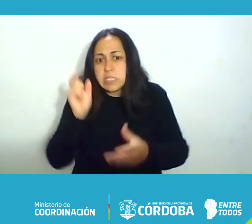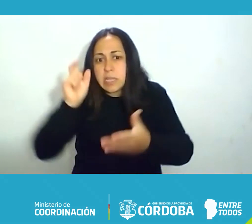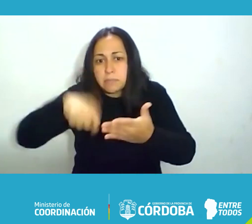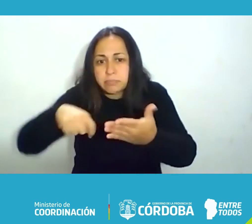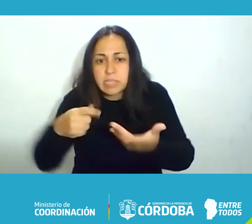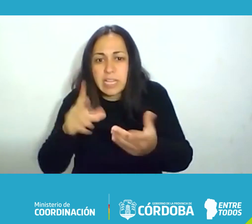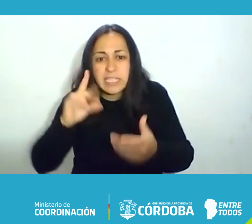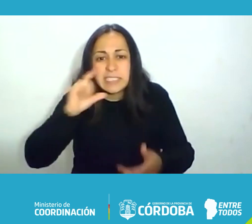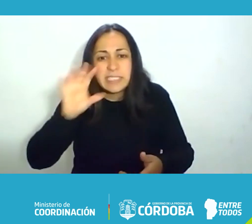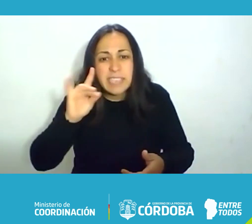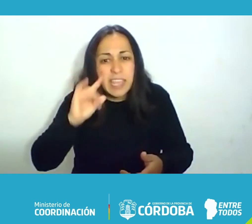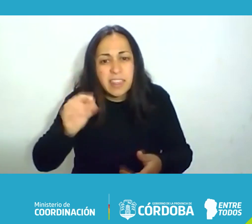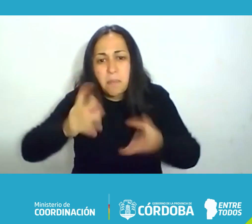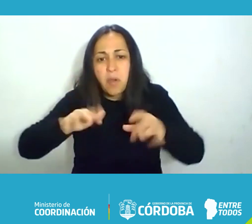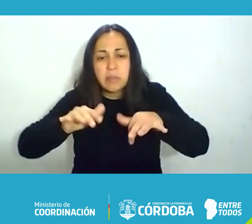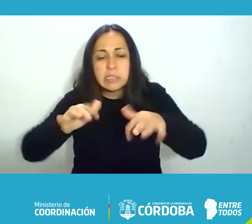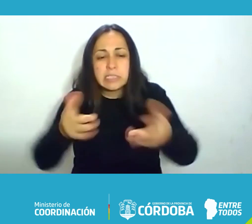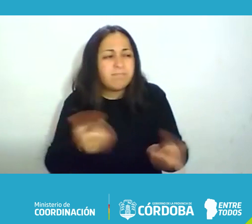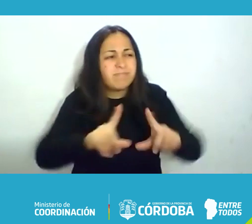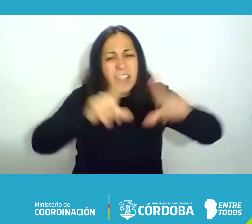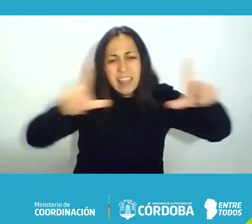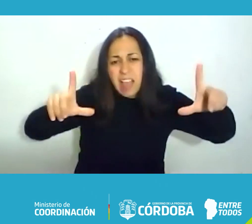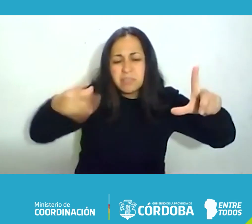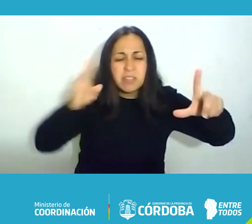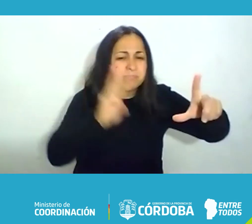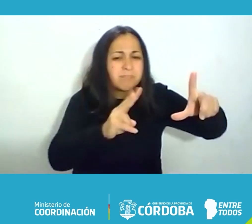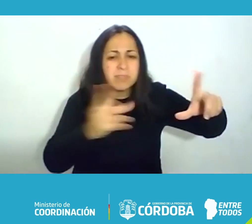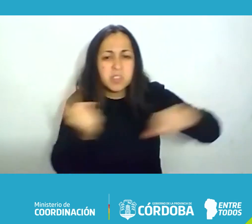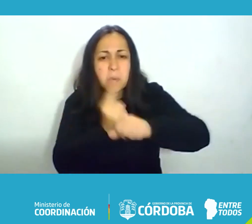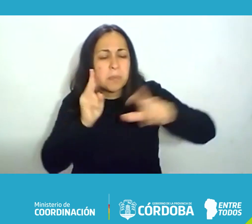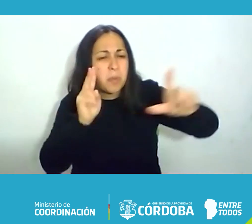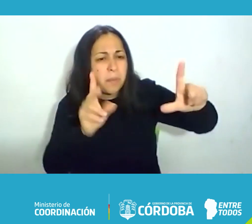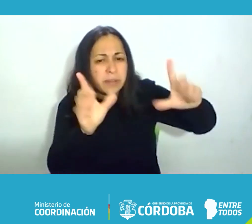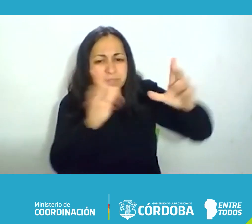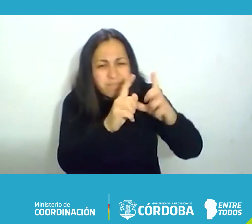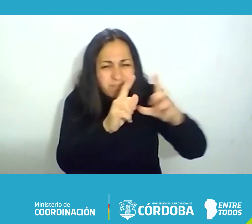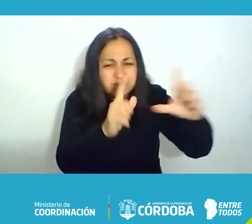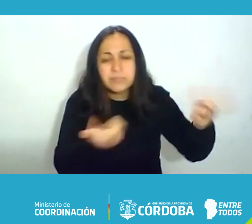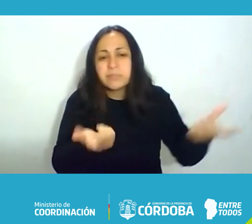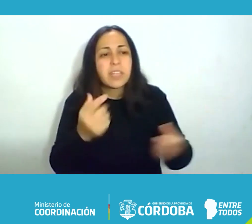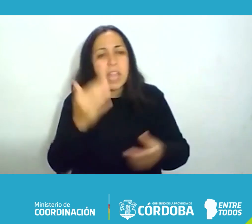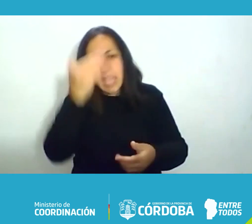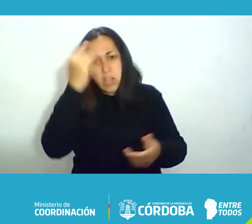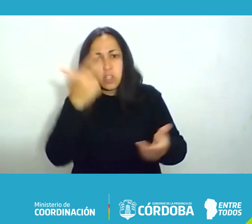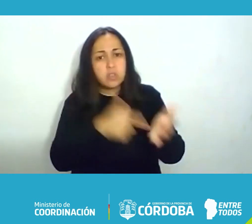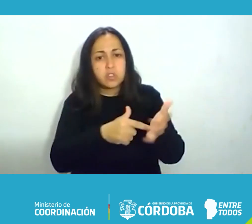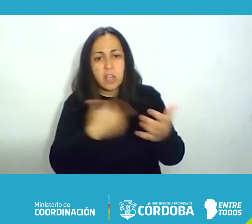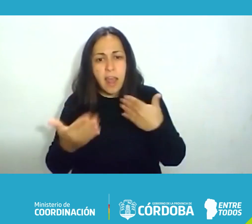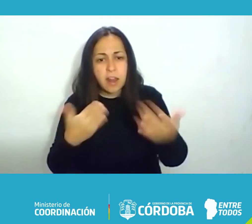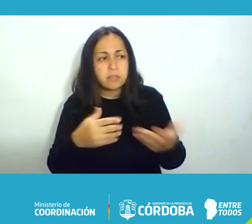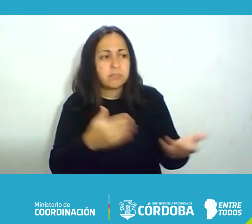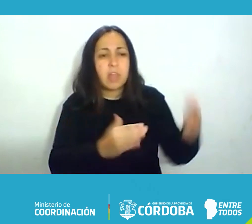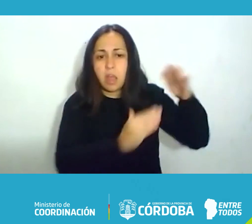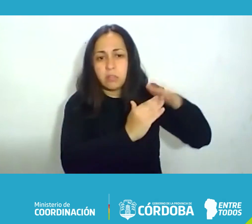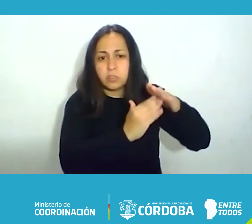modalidad virtual. Quiere destacar las exposiciones anteriores, no se vieron bien las láminas. Además, expresa que debe ser declarada la inconstitucional por las autoridades